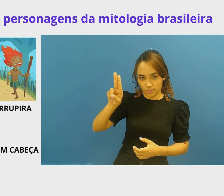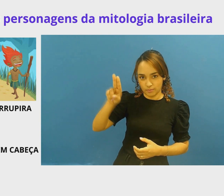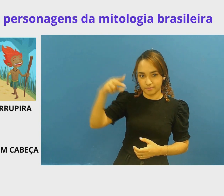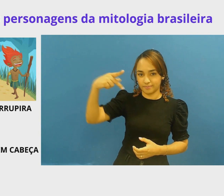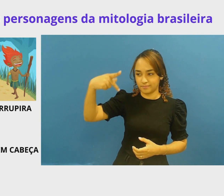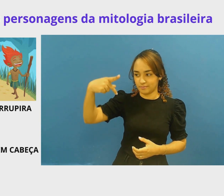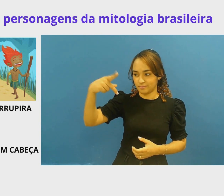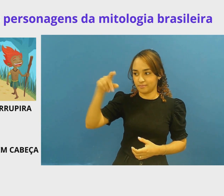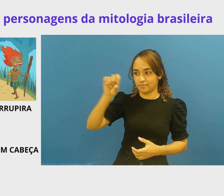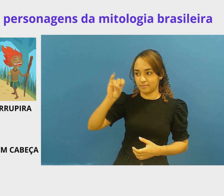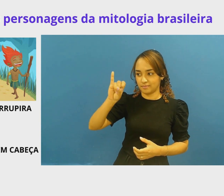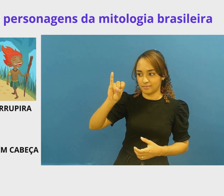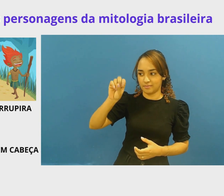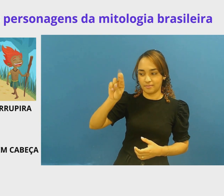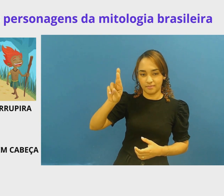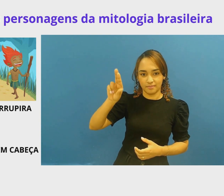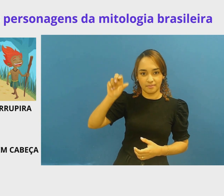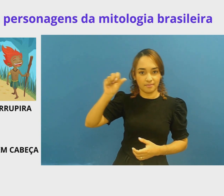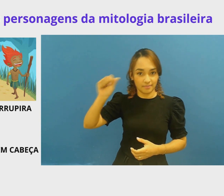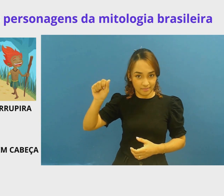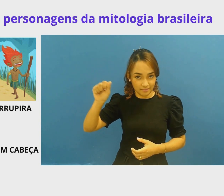o Curupira.